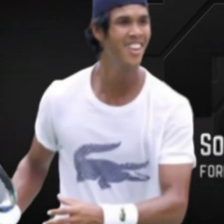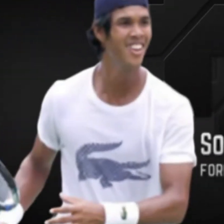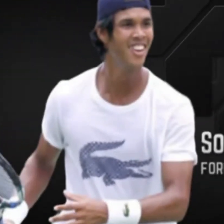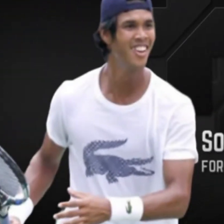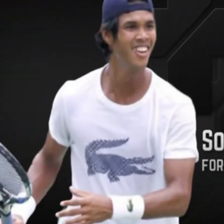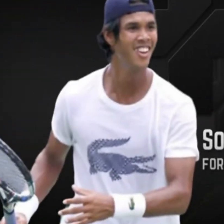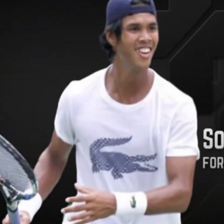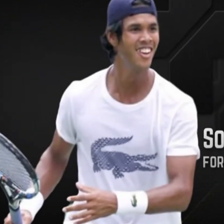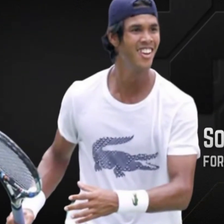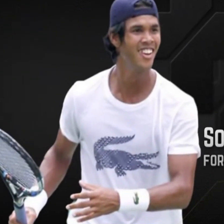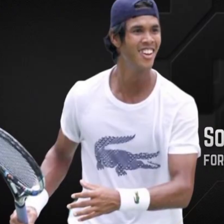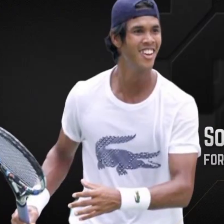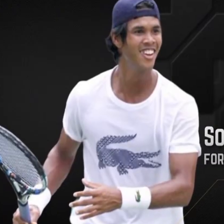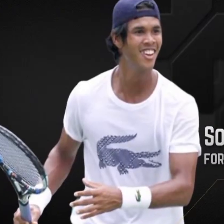स्वयं बने हम